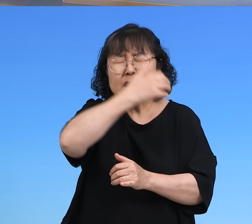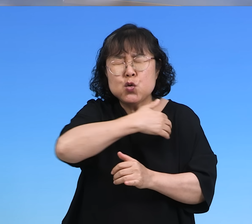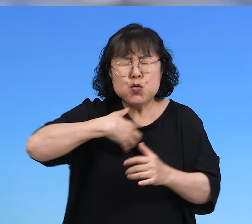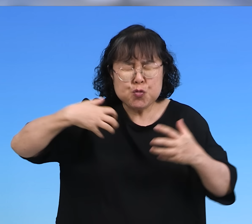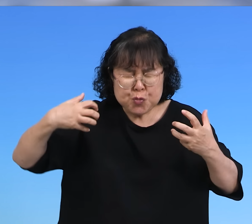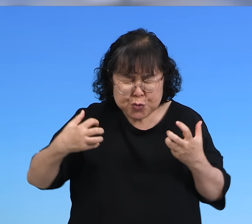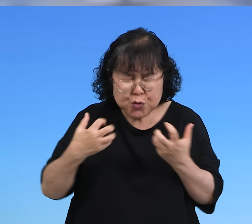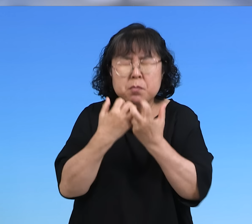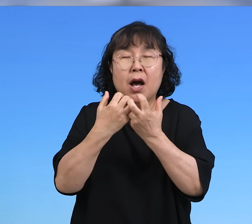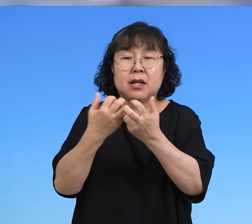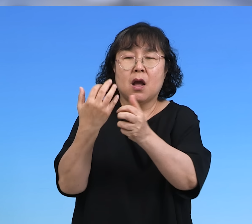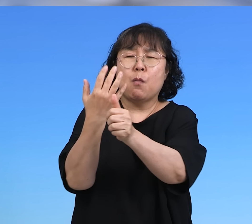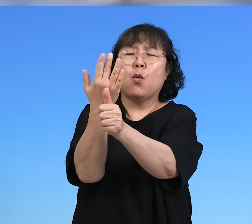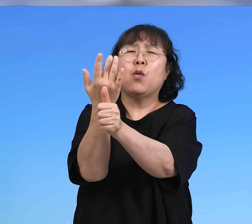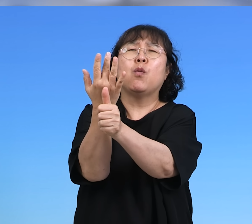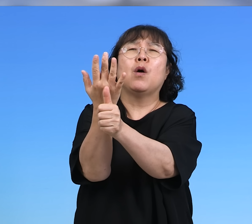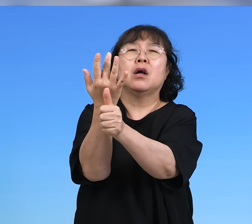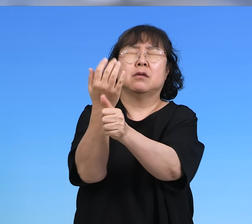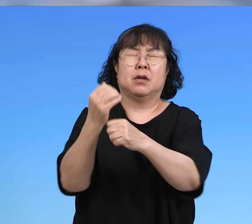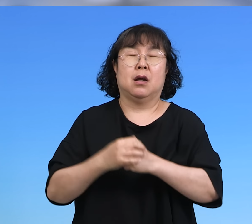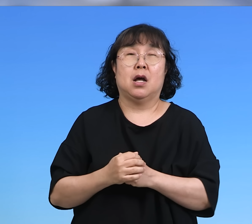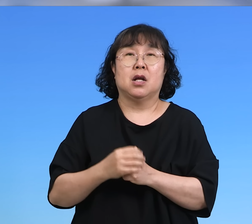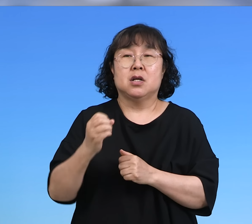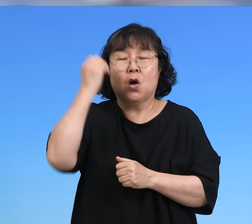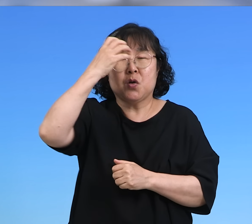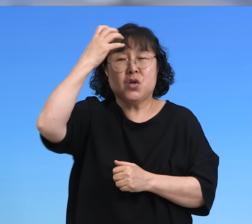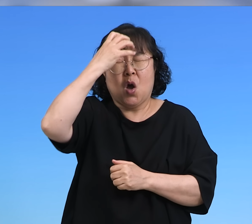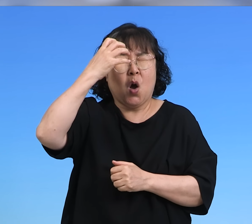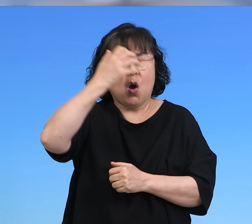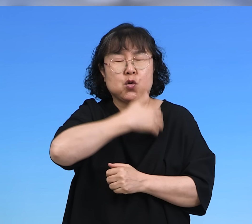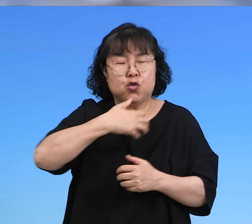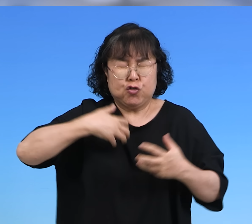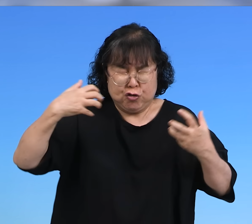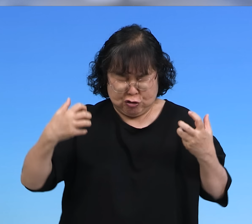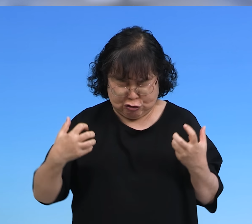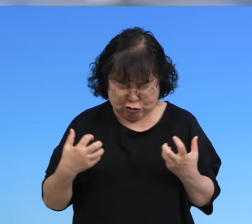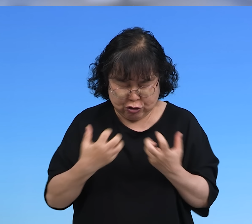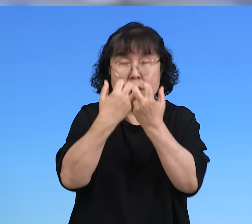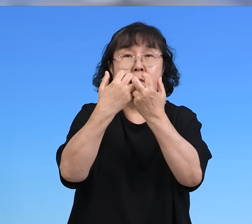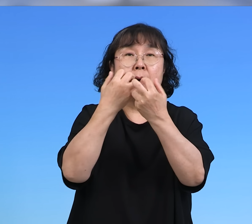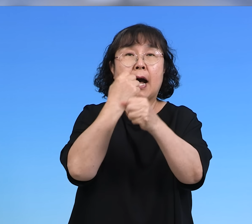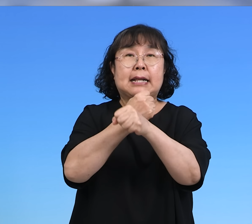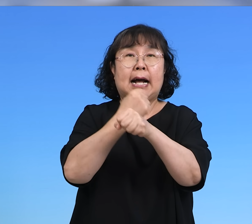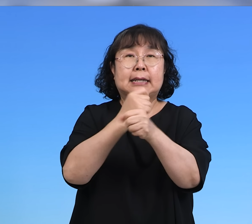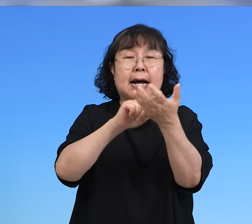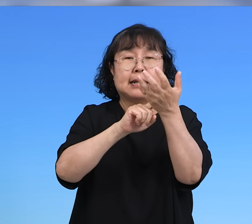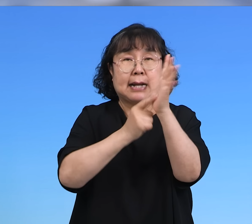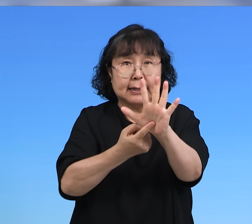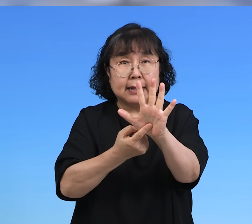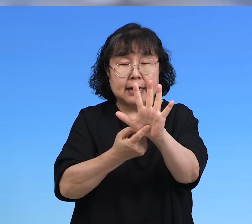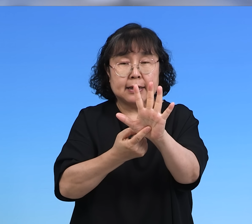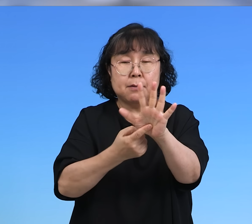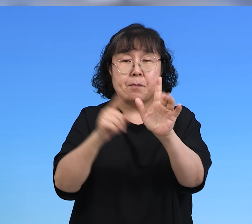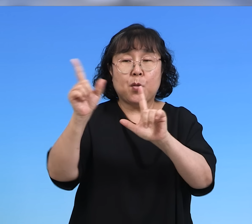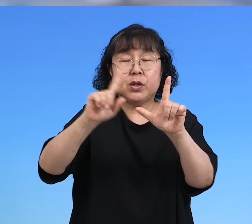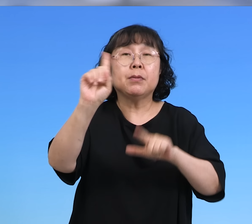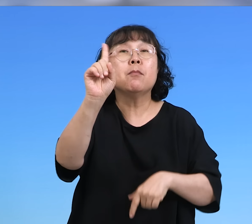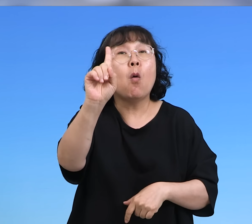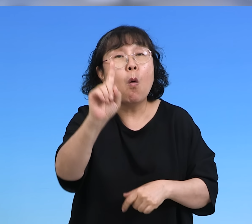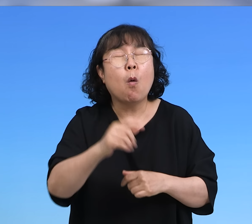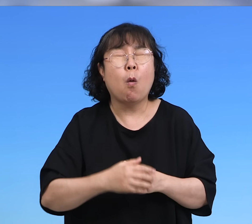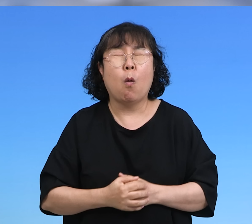성령이 너무너무 강력하게 임했더니 성령 충만하자마자 가장 먼저 가장 강력하게 나타나는